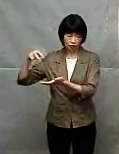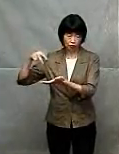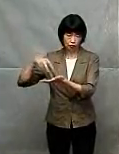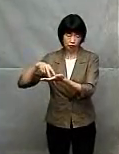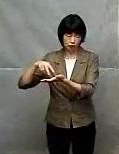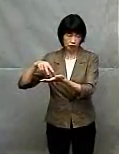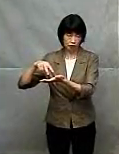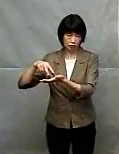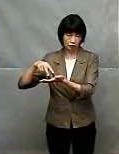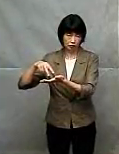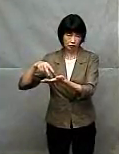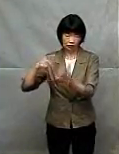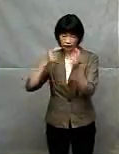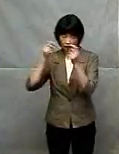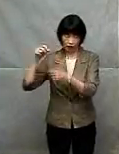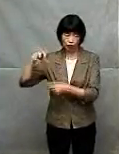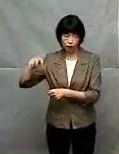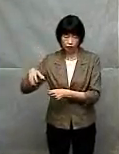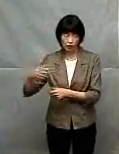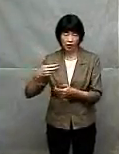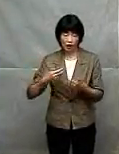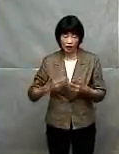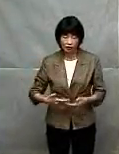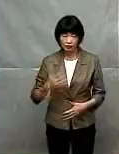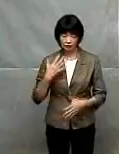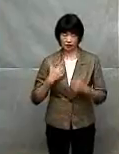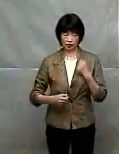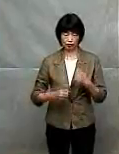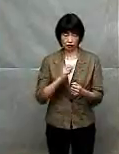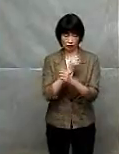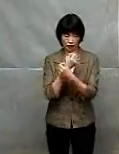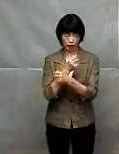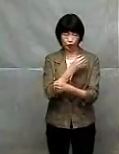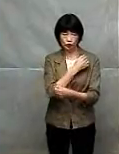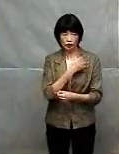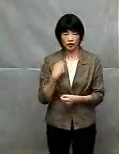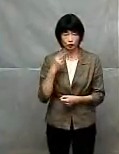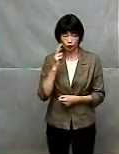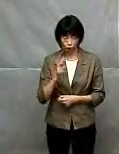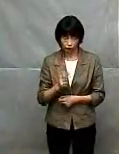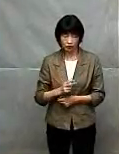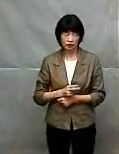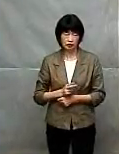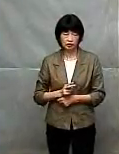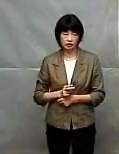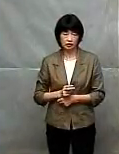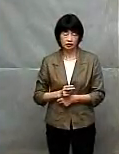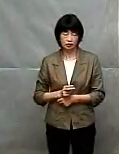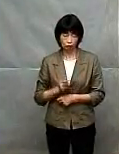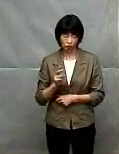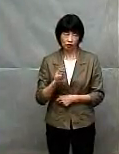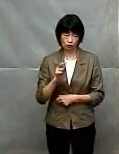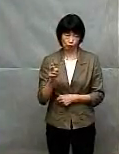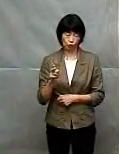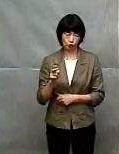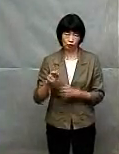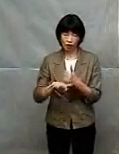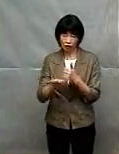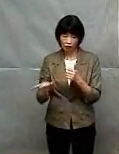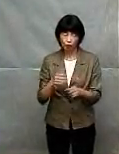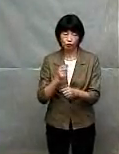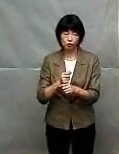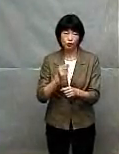安心してといいますかね、研究できるような、若い人たちが安心して研究できるようなやっぱり環境づ